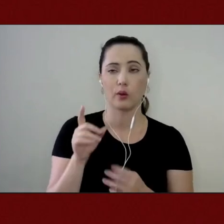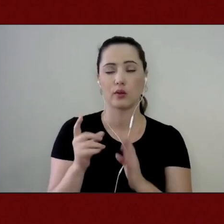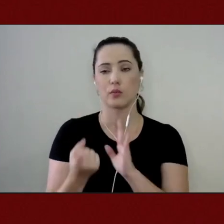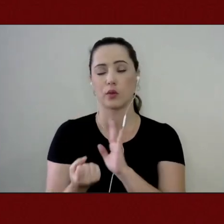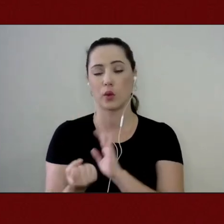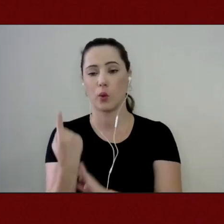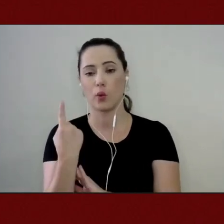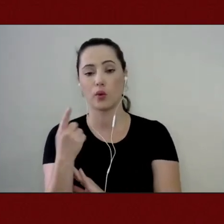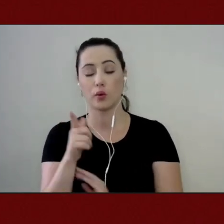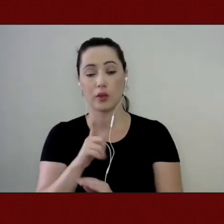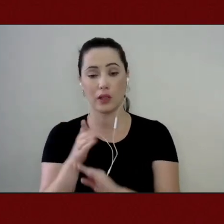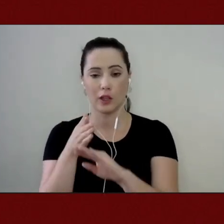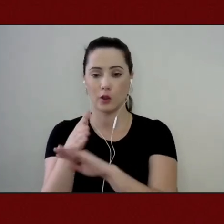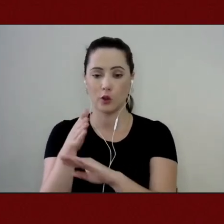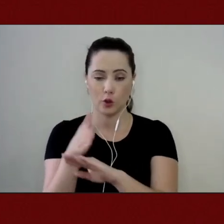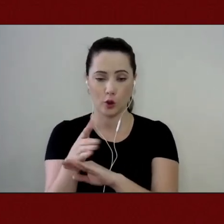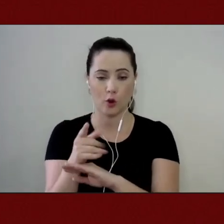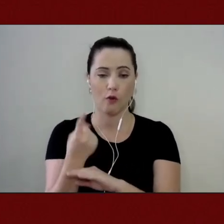dentro do PCB foi o